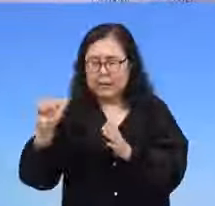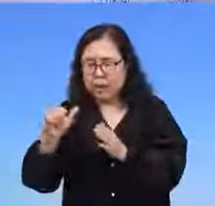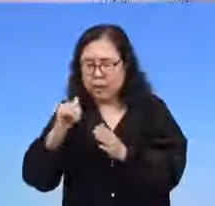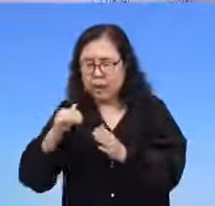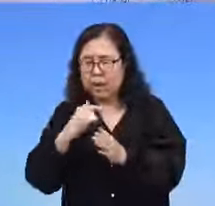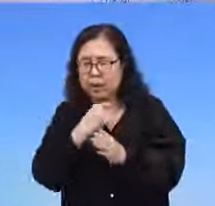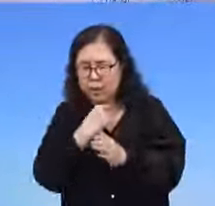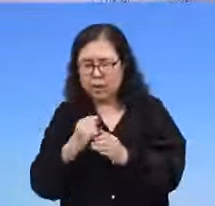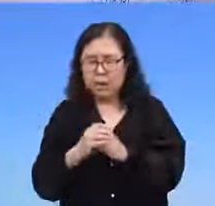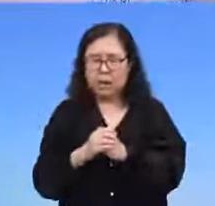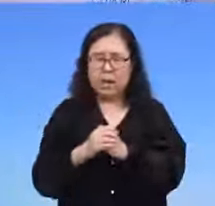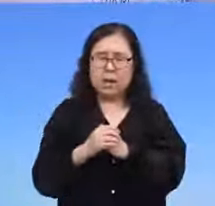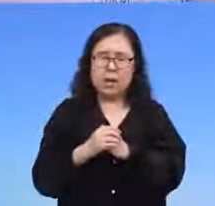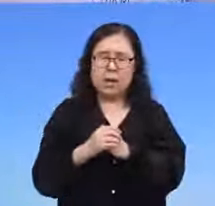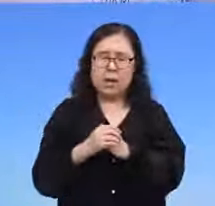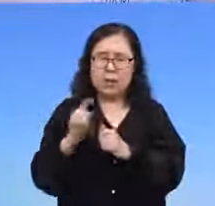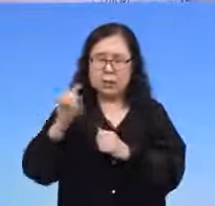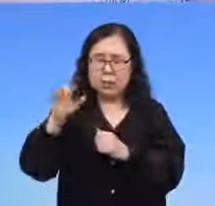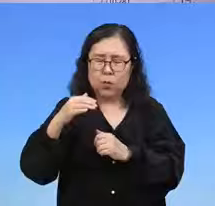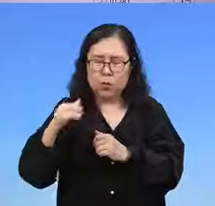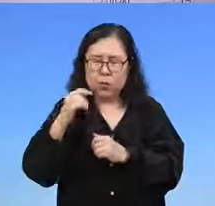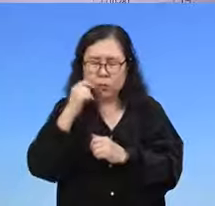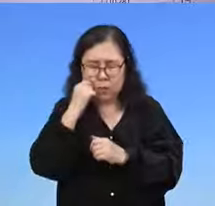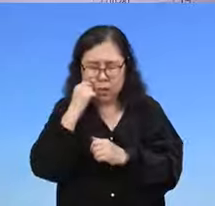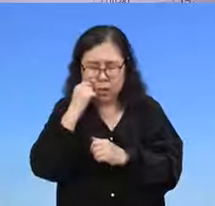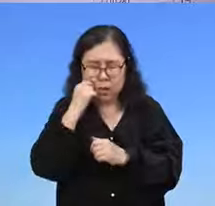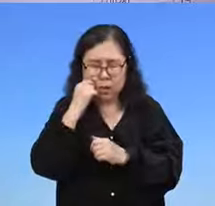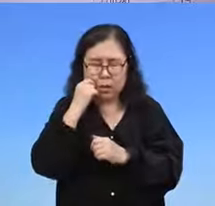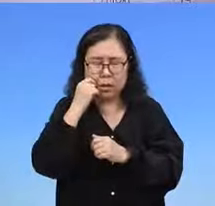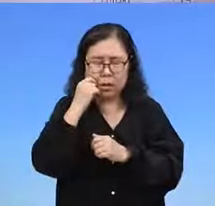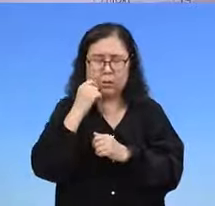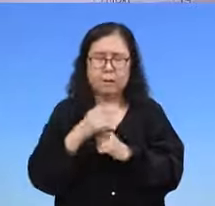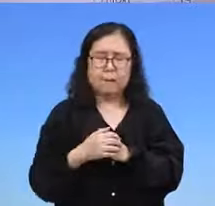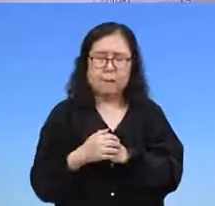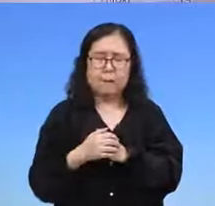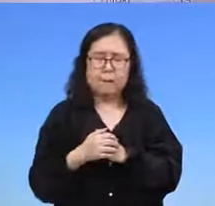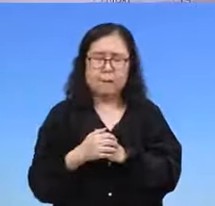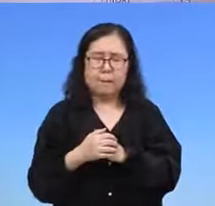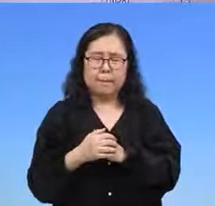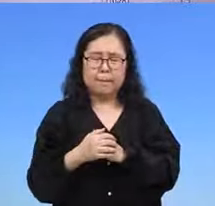원했는데 그리로 갈 수가 없었고